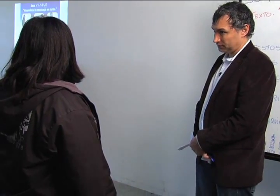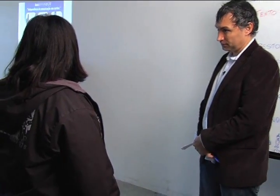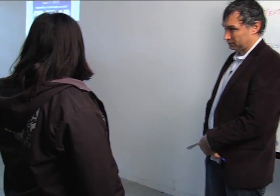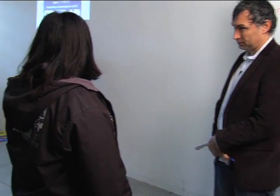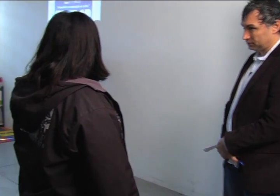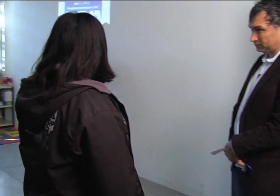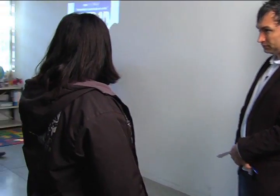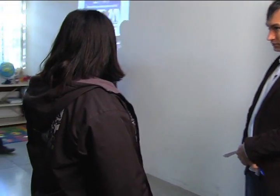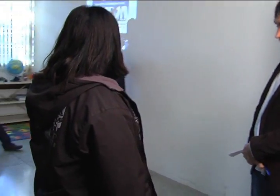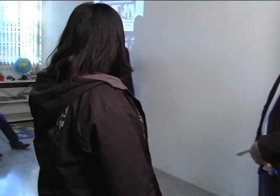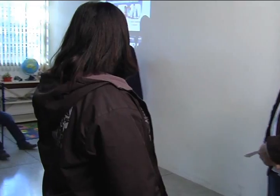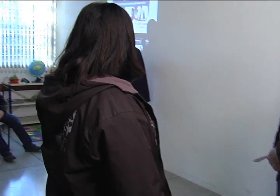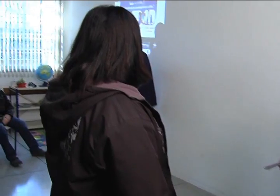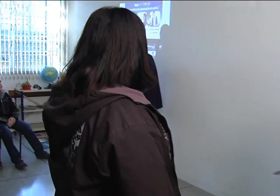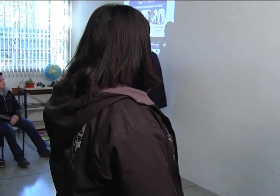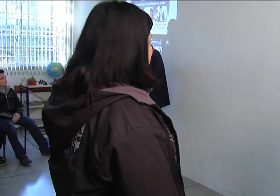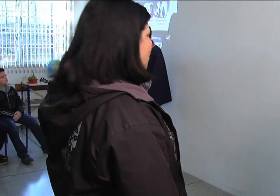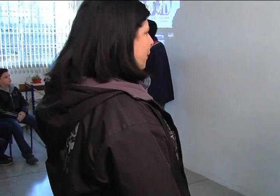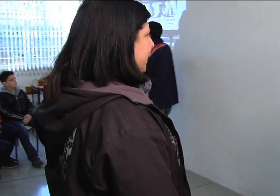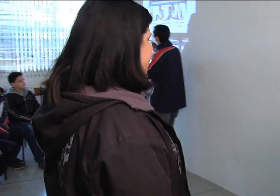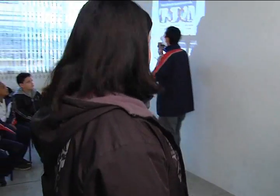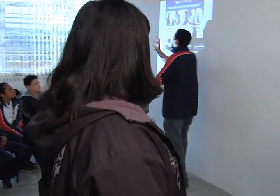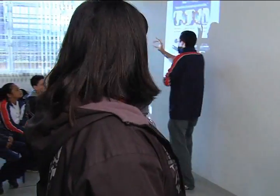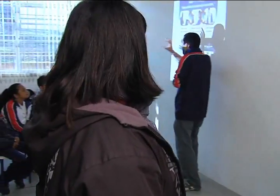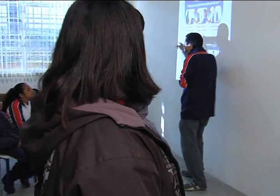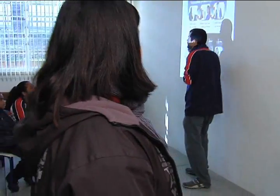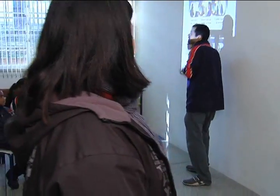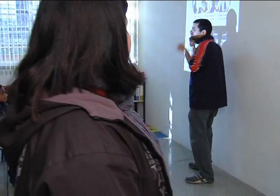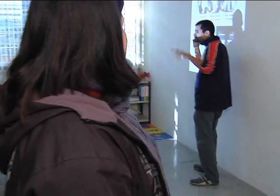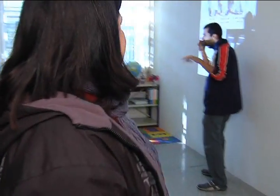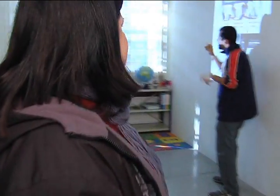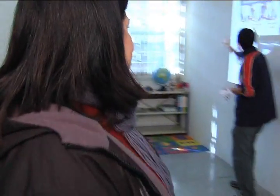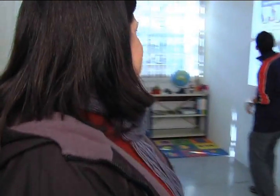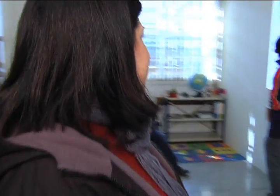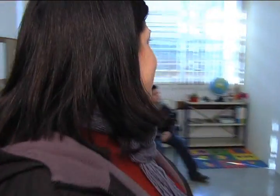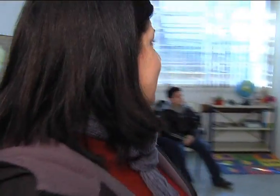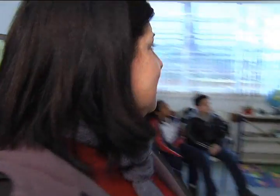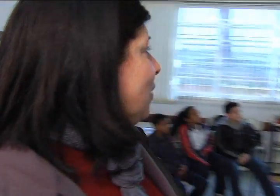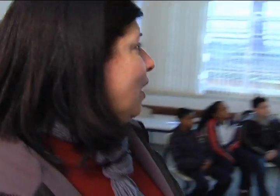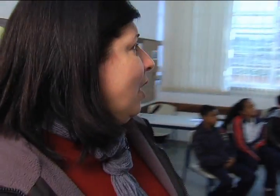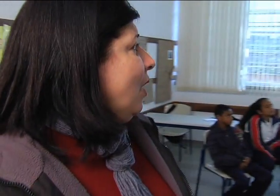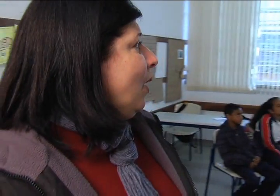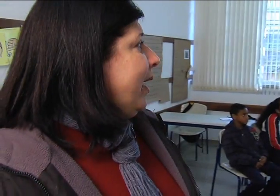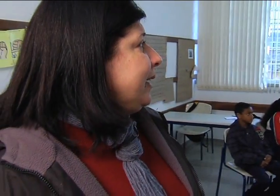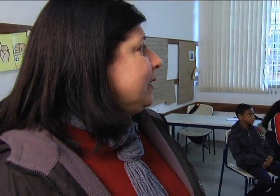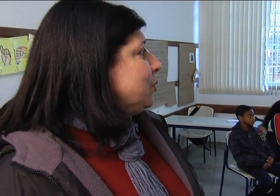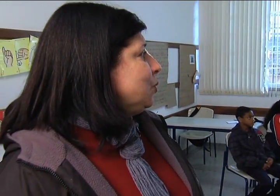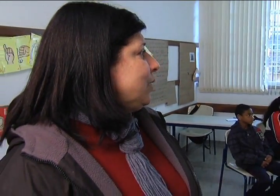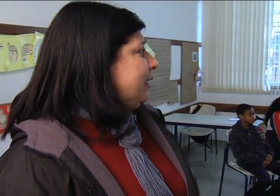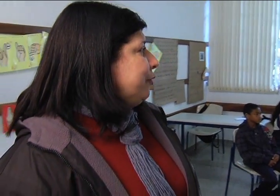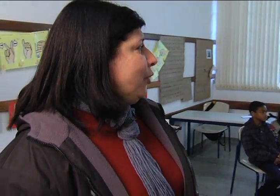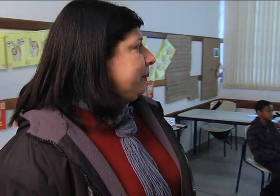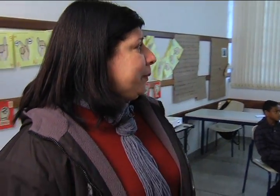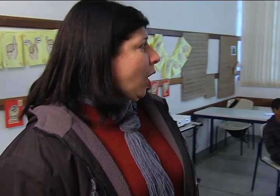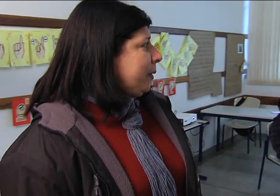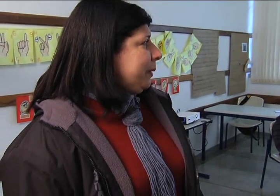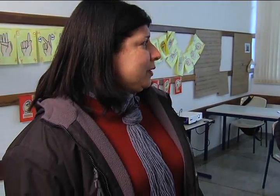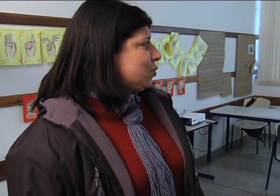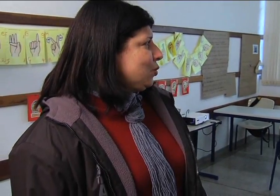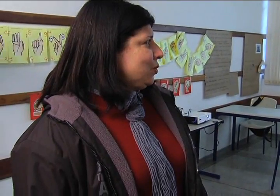a aula é a professora intérprete Jomara. E nesse momento ele está explicando de um telefone próprio para surdos,